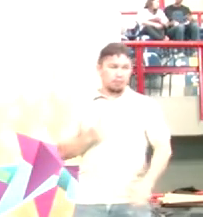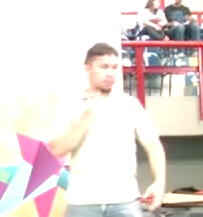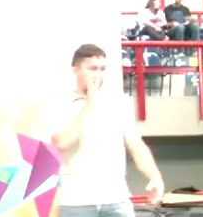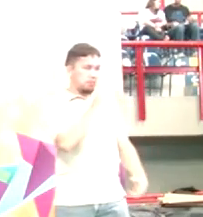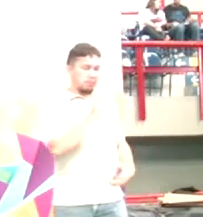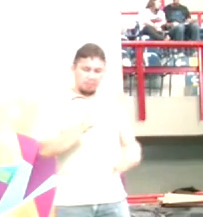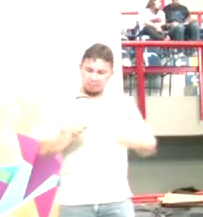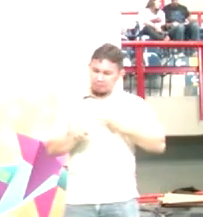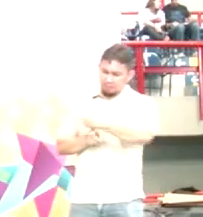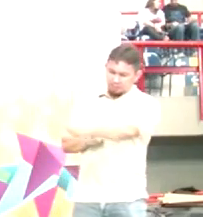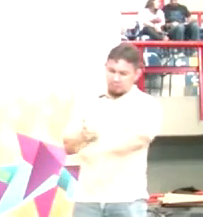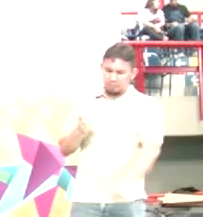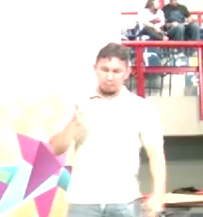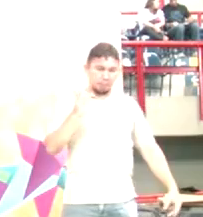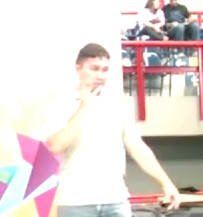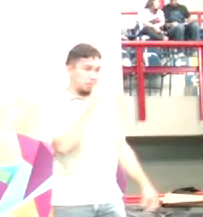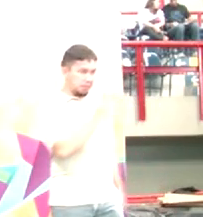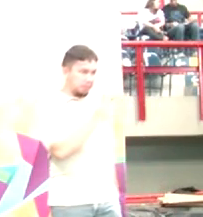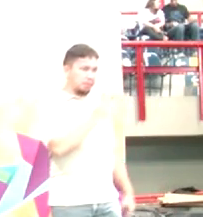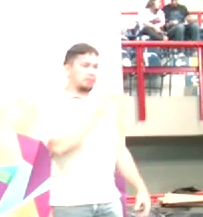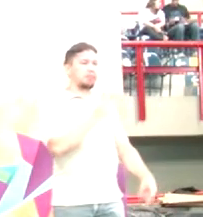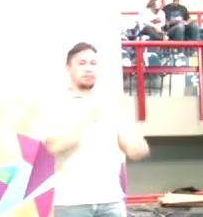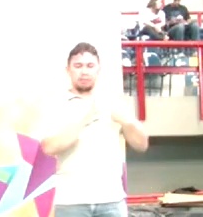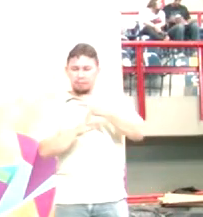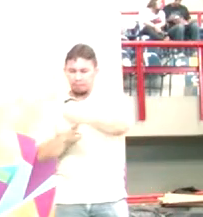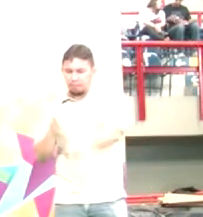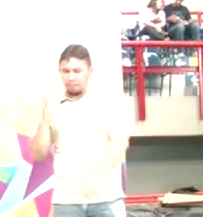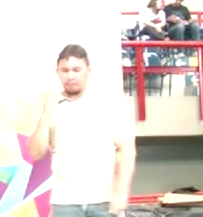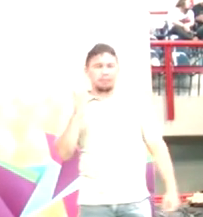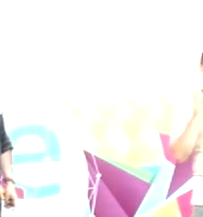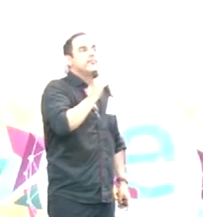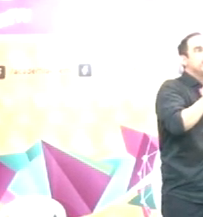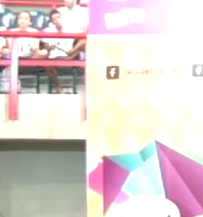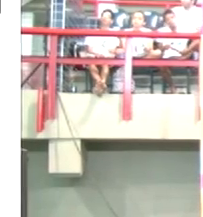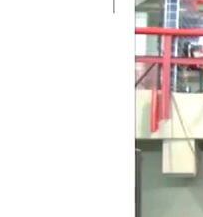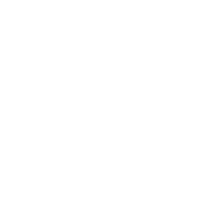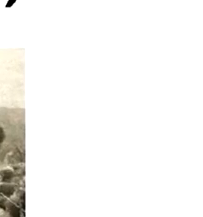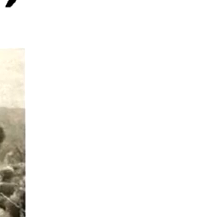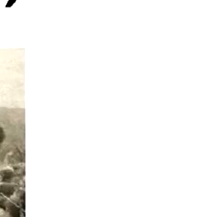segunda perdeu, a terceira perdeu e a quarta